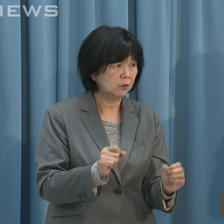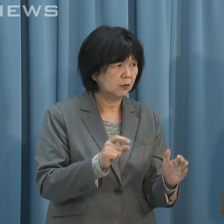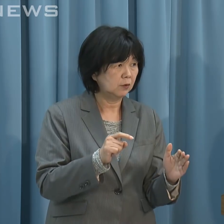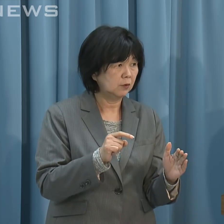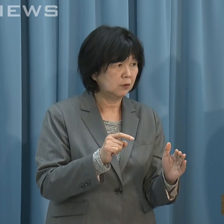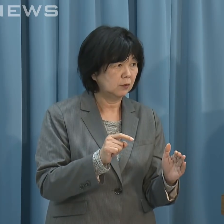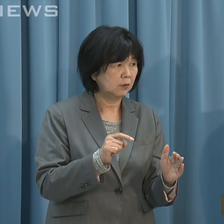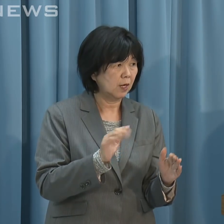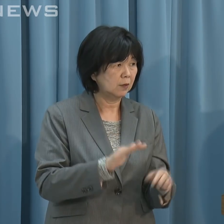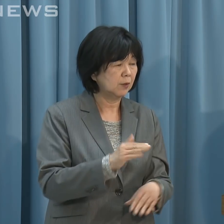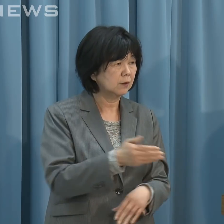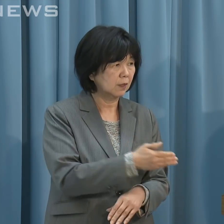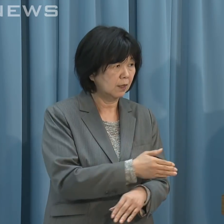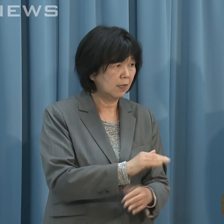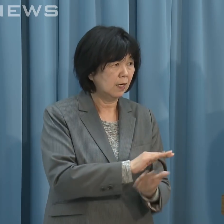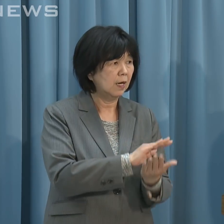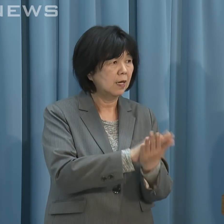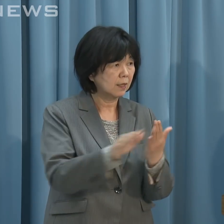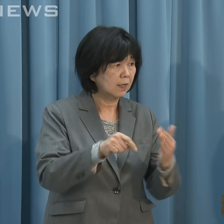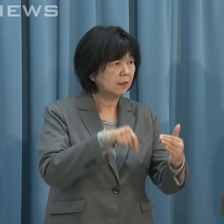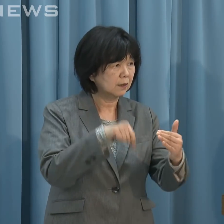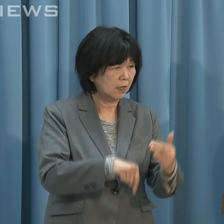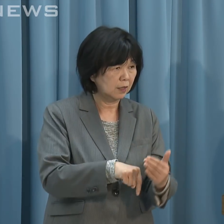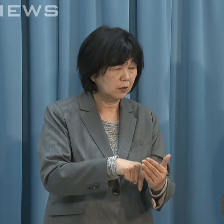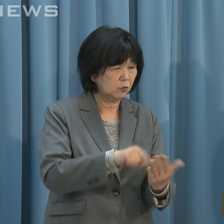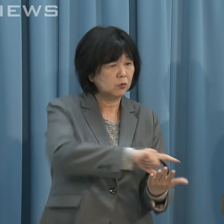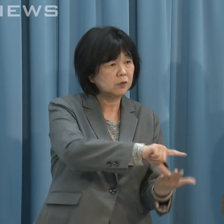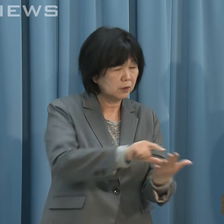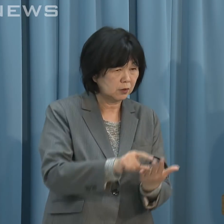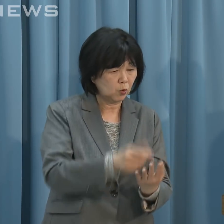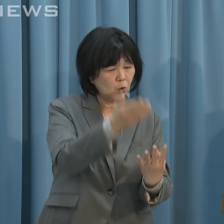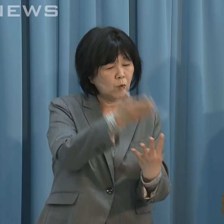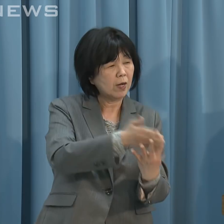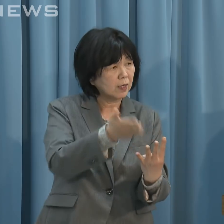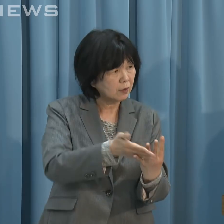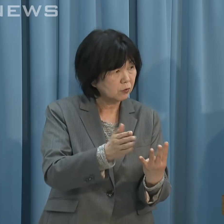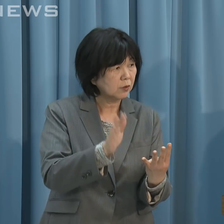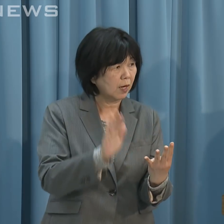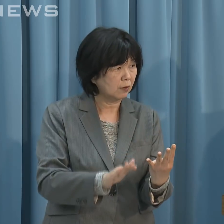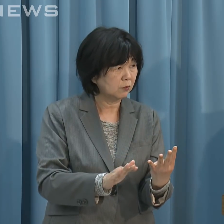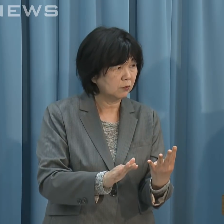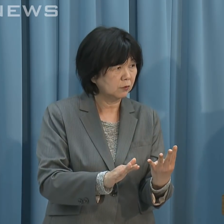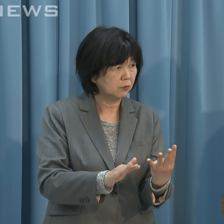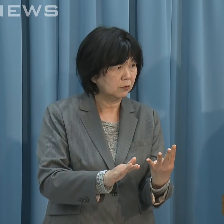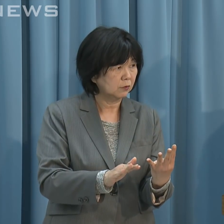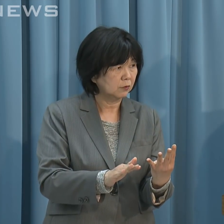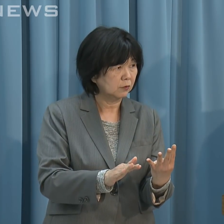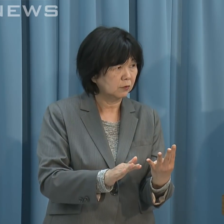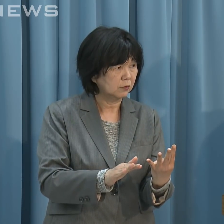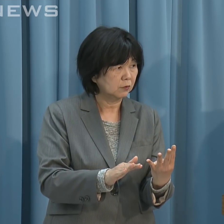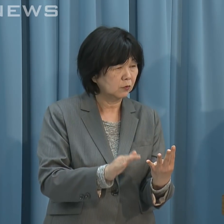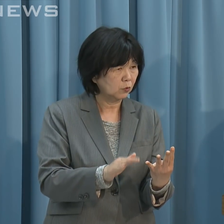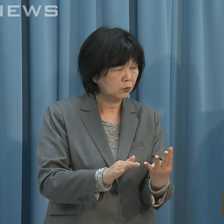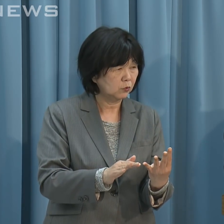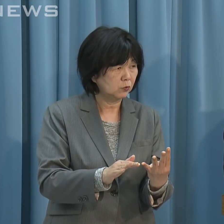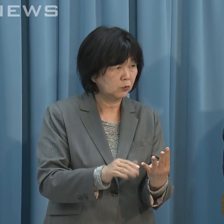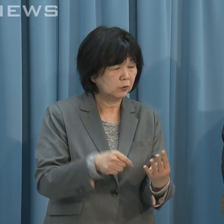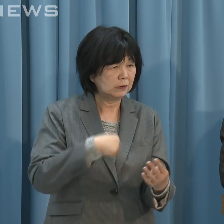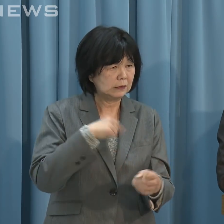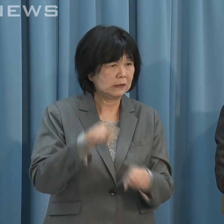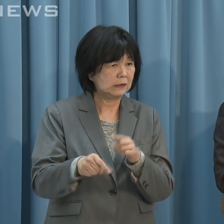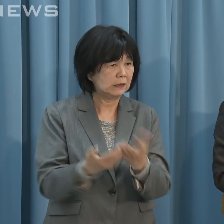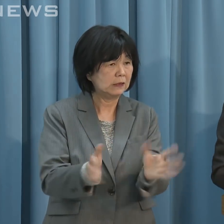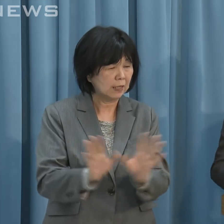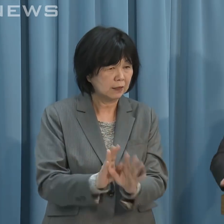ですか。県内の地域を分けてやるということ ということも、例えば自治体から要請があったら検討すると、そういったようなお考えは現